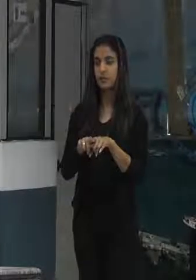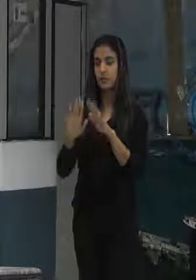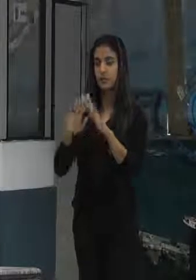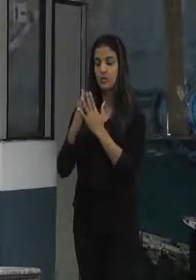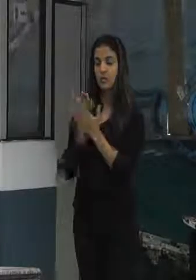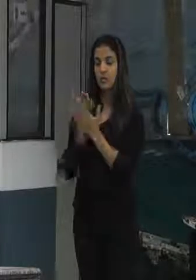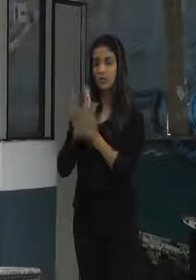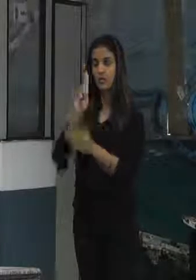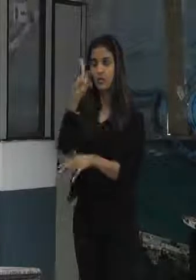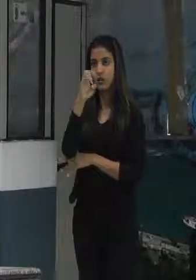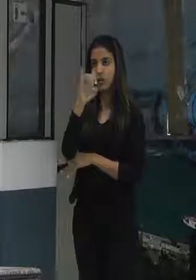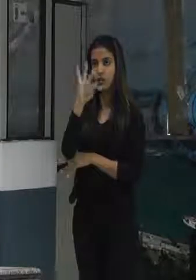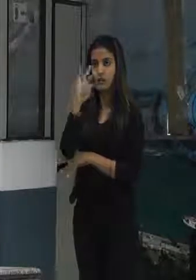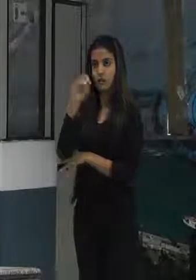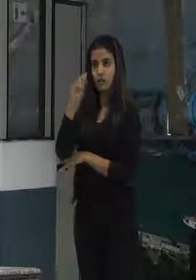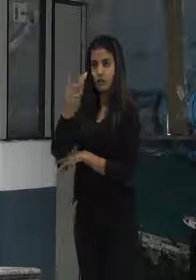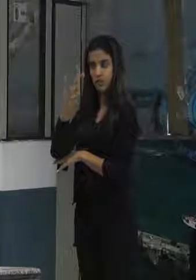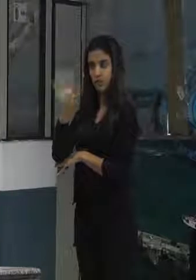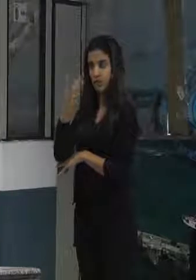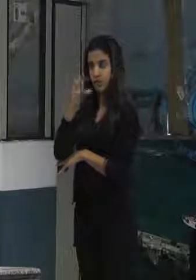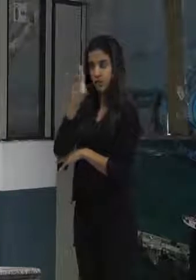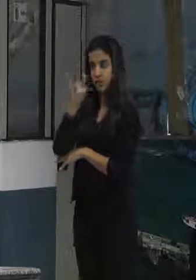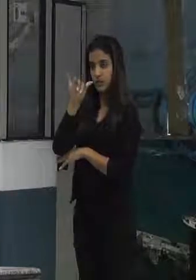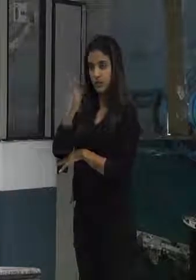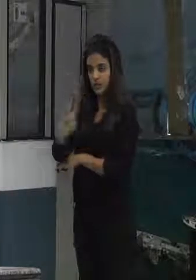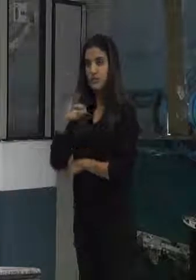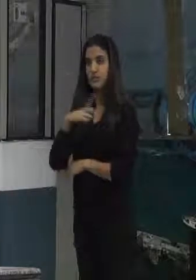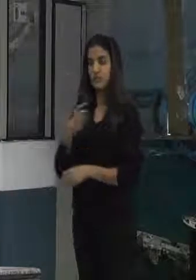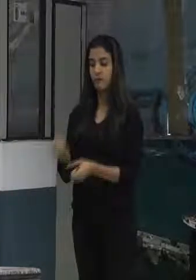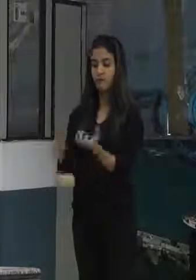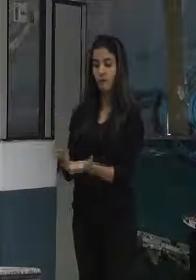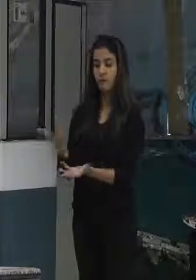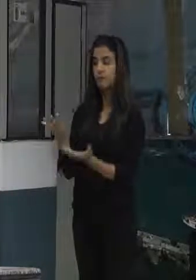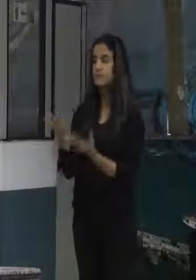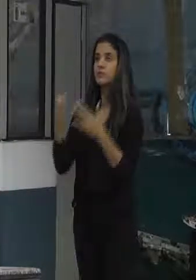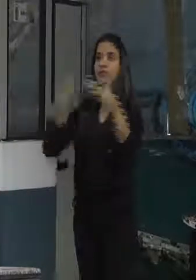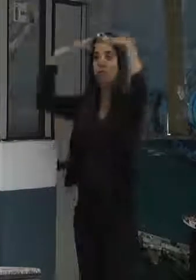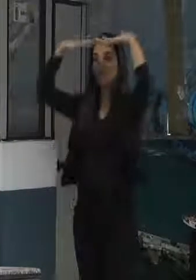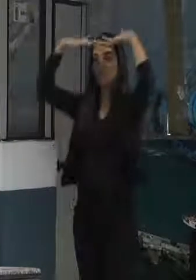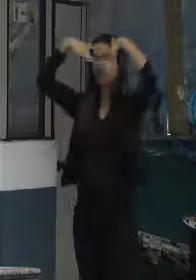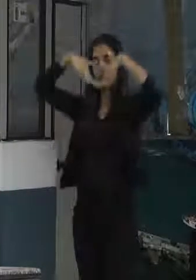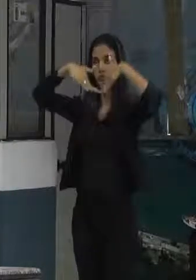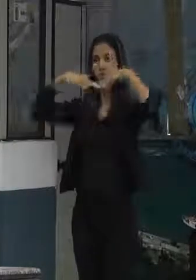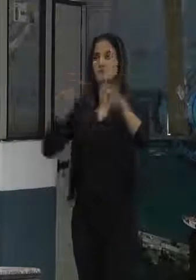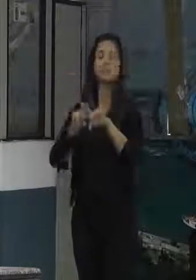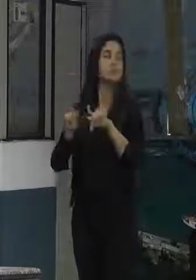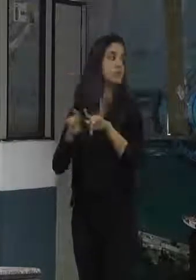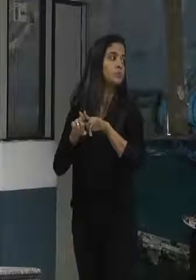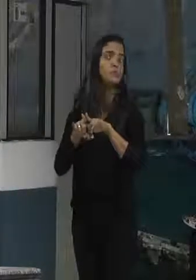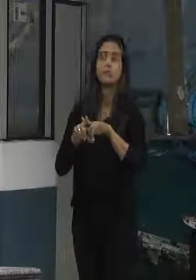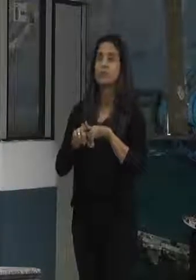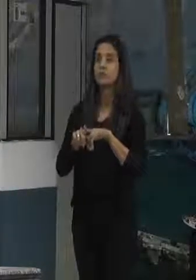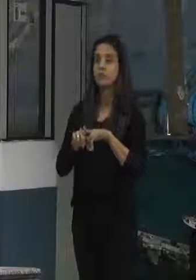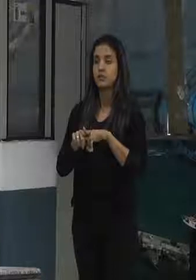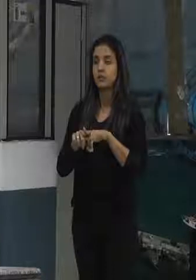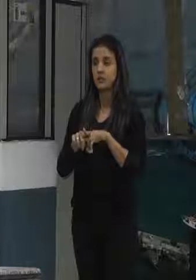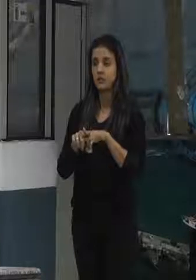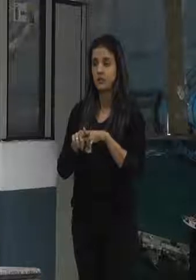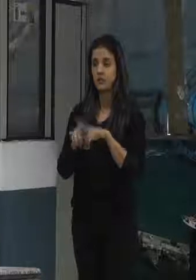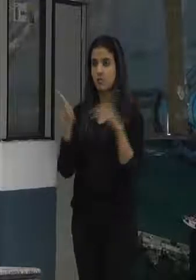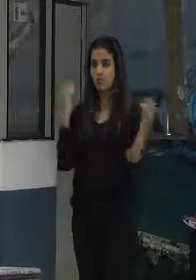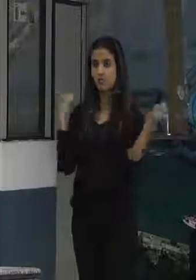gente tem forro totalmente caído e retirado, interferência sonora de uma sala